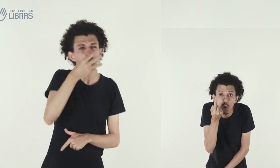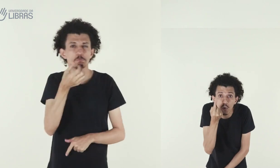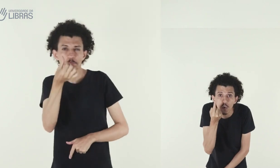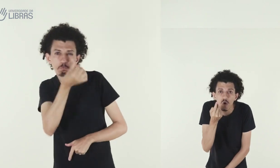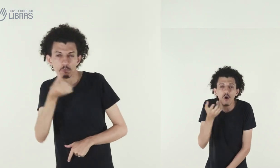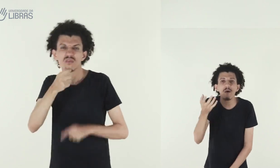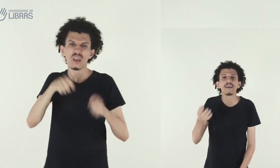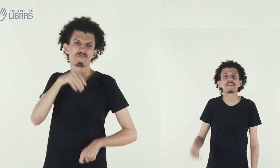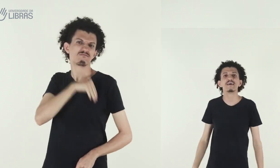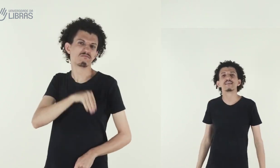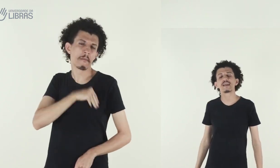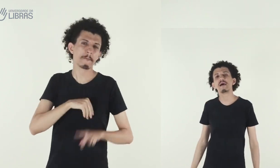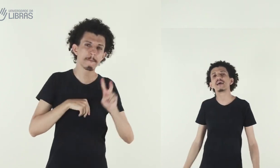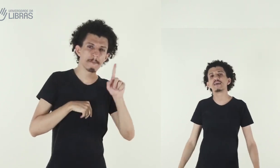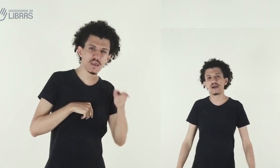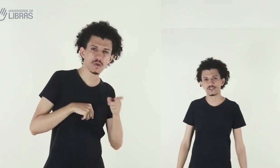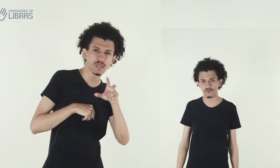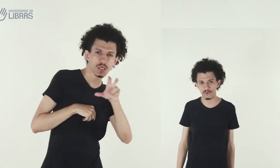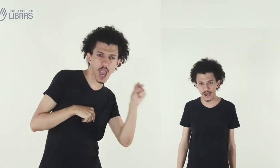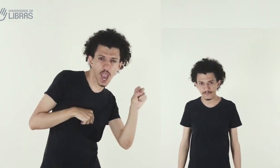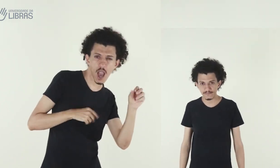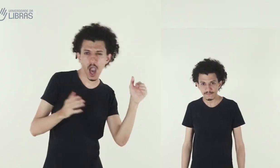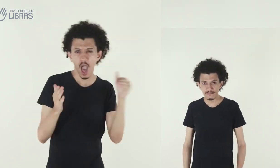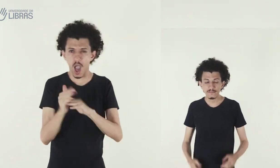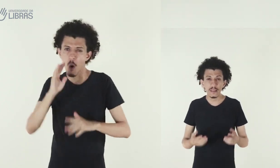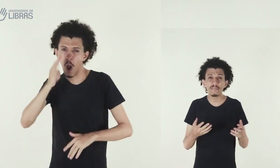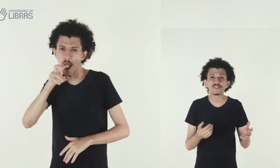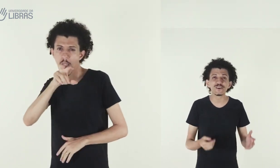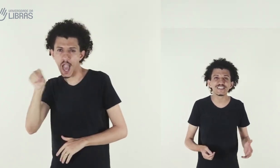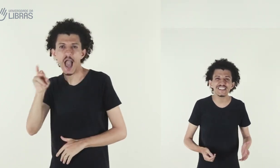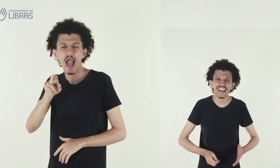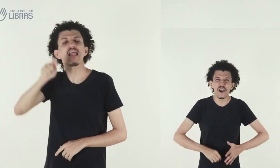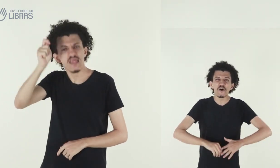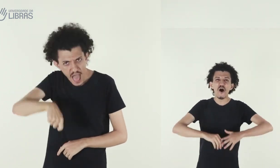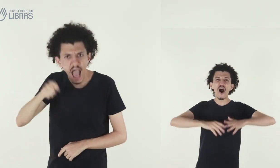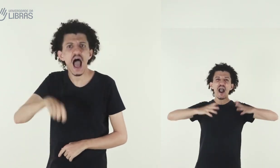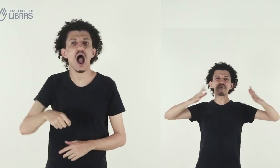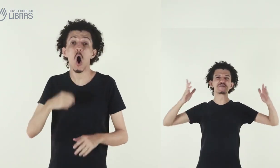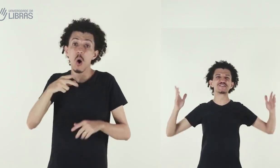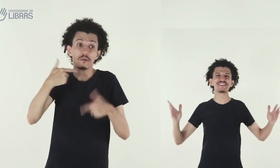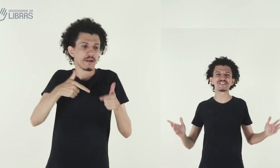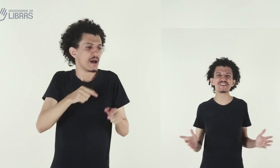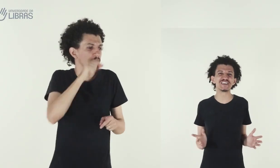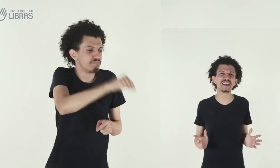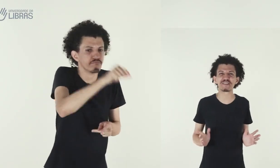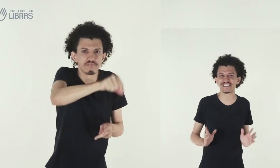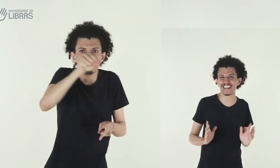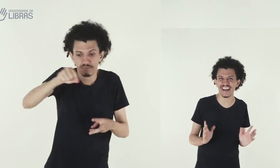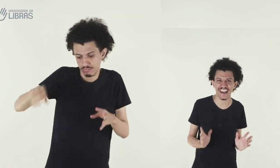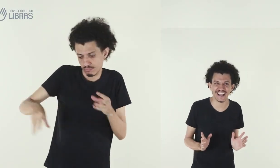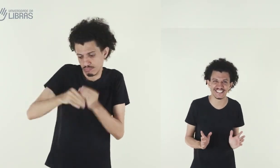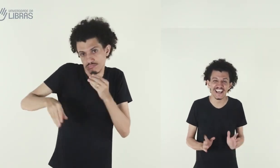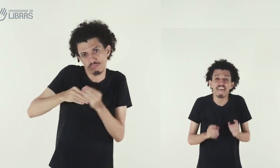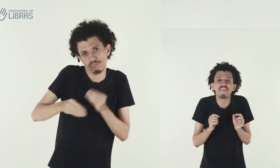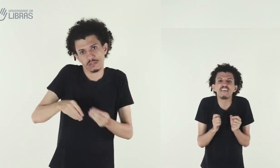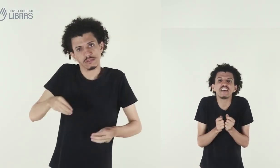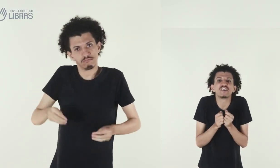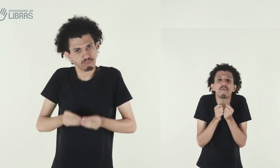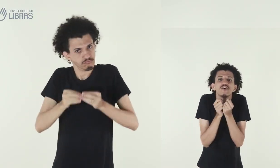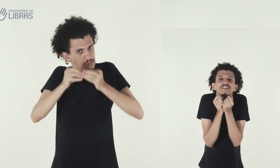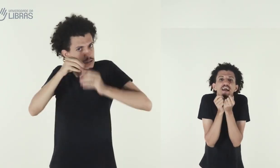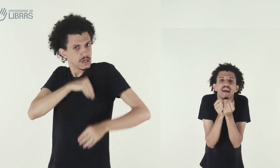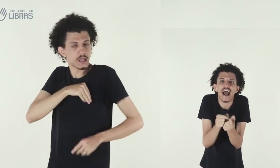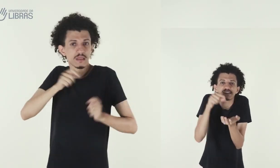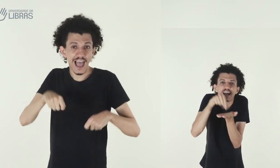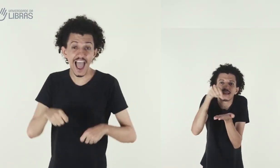um turno. Ou ainda trabalhando em mais de algum lugar. Pessoas assim correm para os videozinhos de Libras da internet, vivem